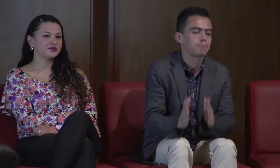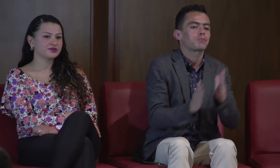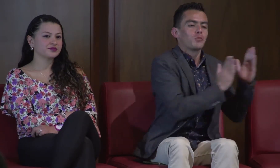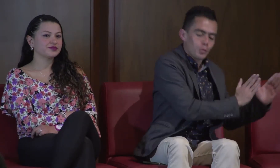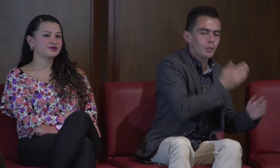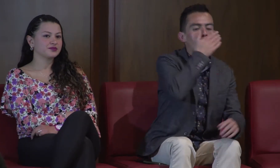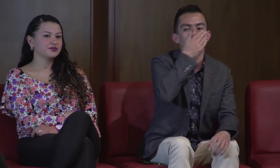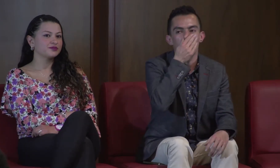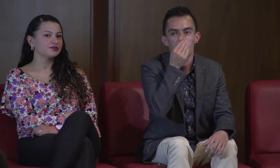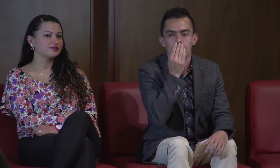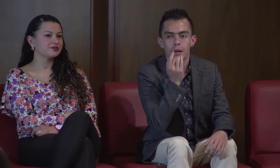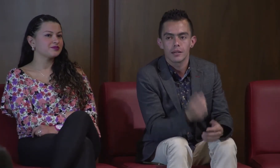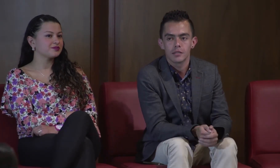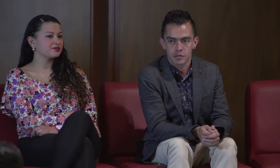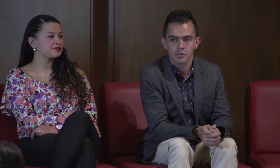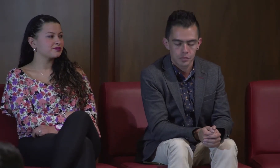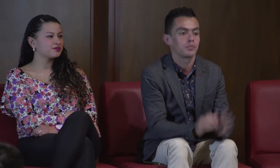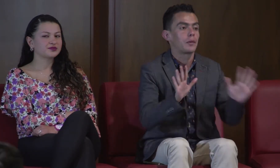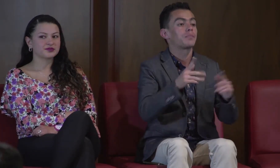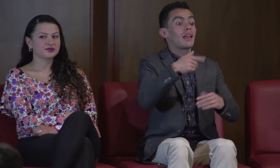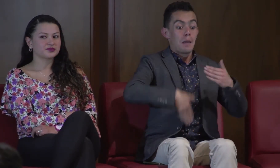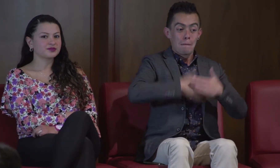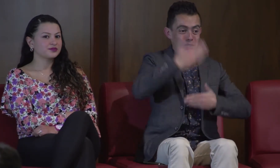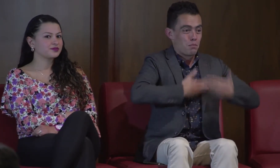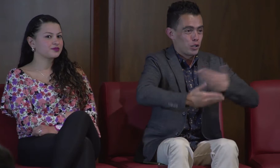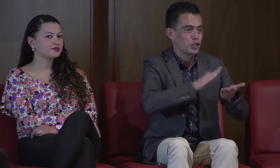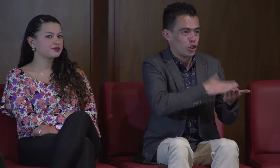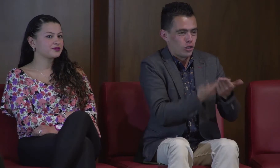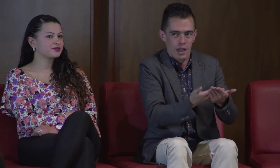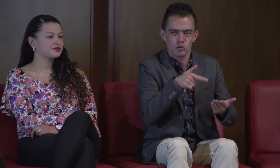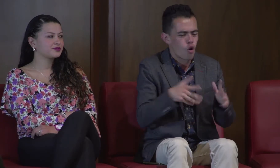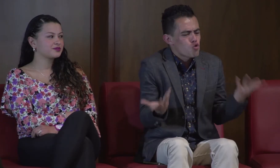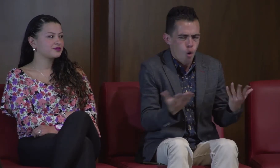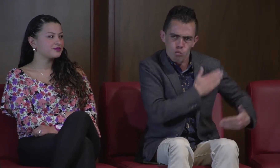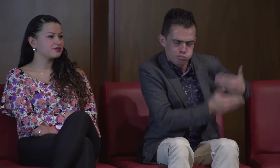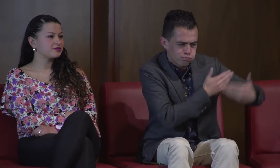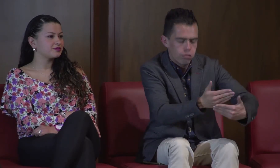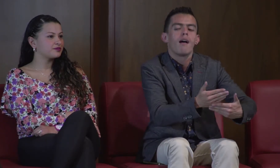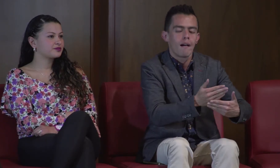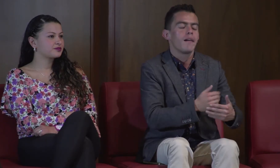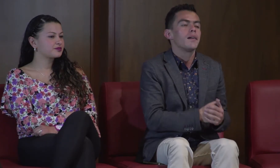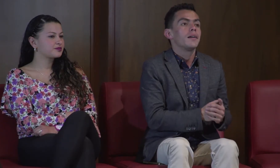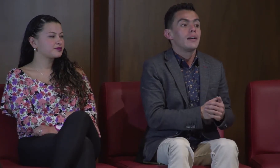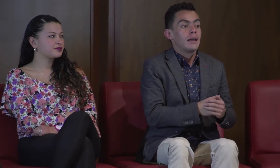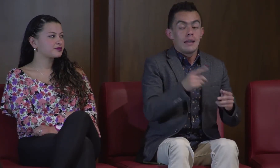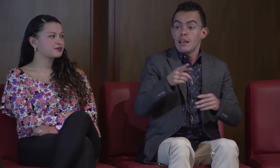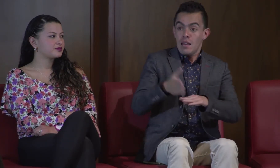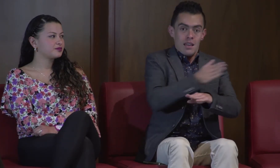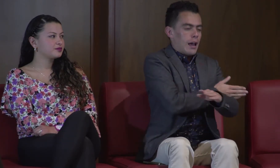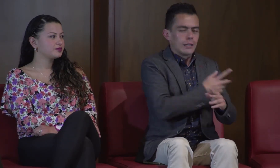está hablando. Entonces ocurre lo mismo con lengua de señas. Eso para hacer otra claridad. Entonces, ese proceso de traducción